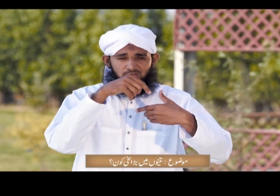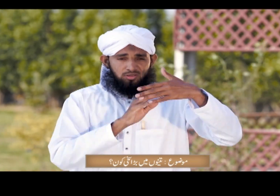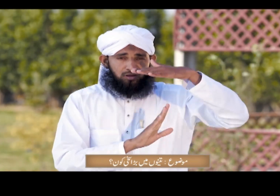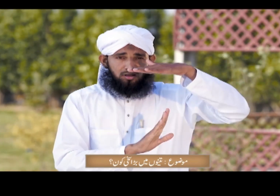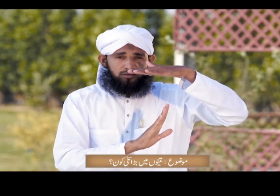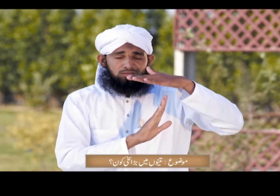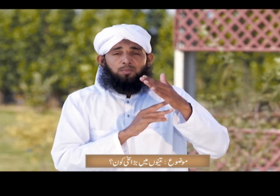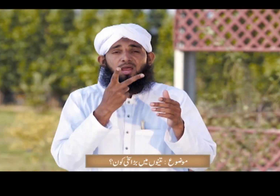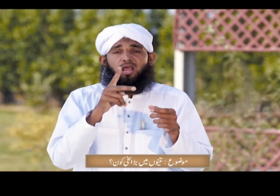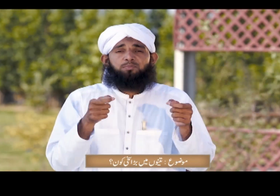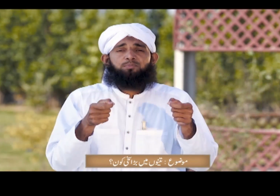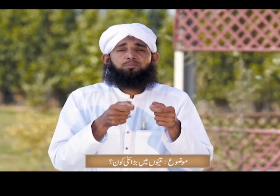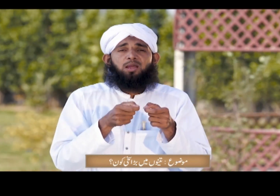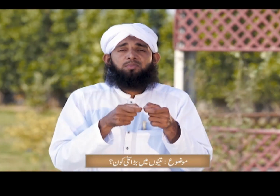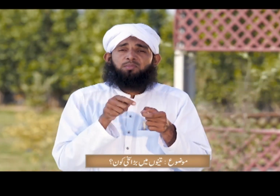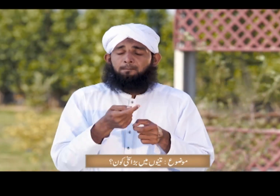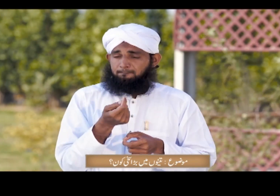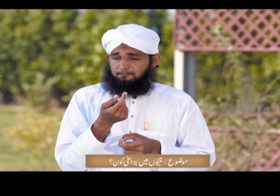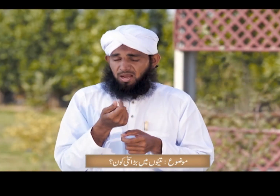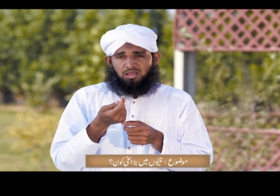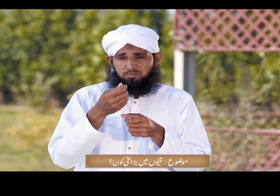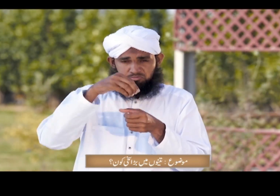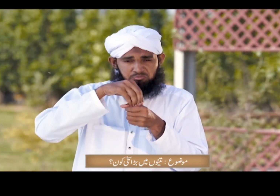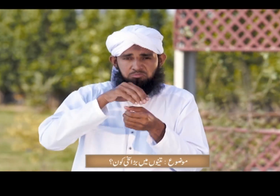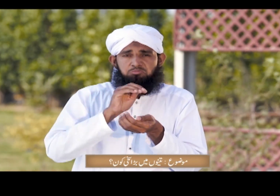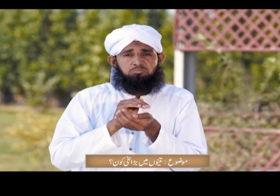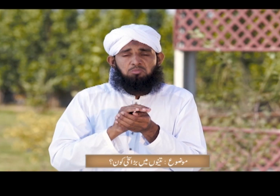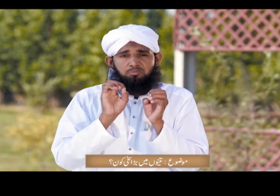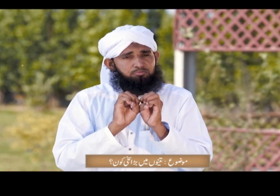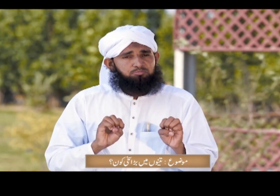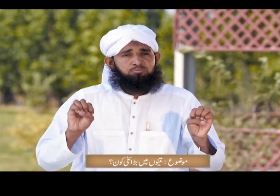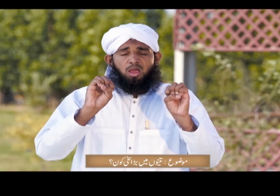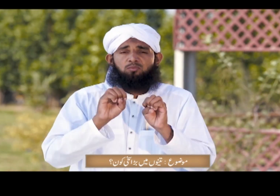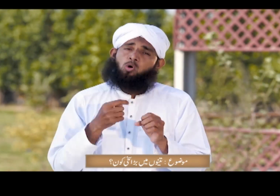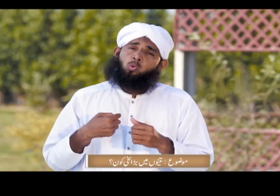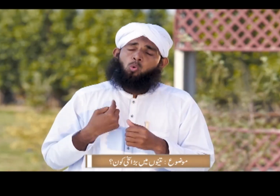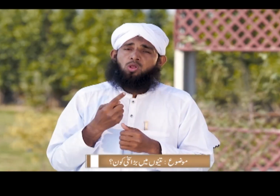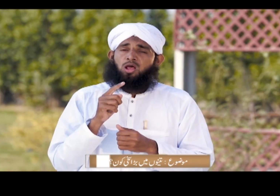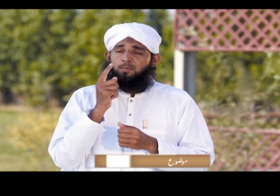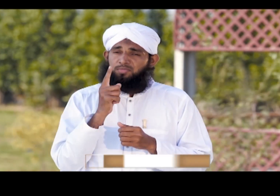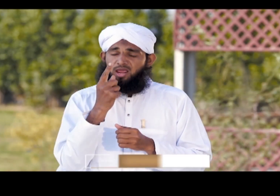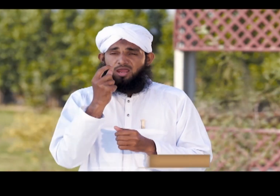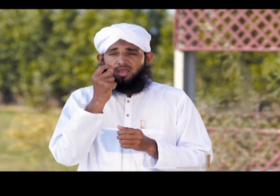علیہ کے پاس کچھ مال نہ تھا۔ آپ رحمت اللہ علیہ نے اپنے ایک علوی دوست کی طرف یہ رقعہ